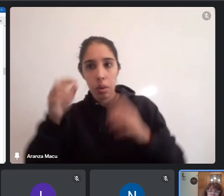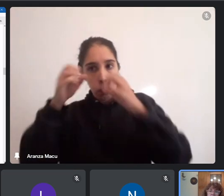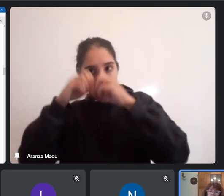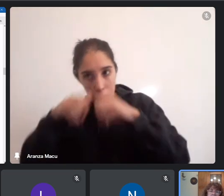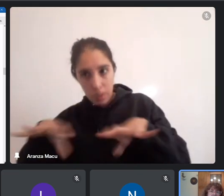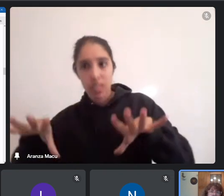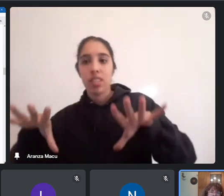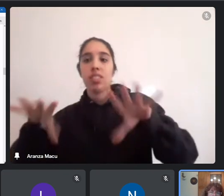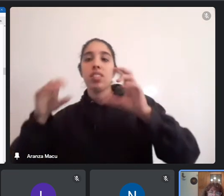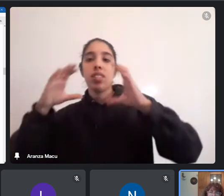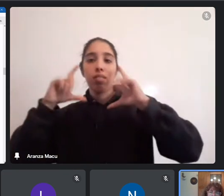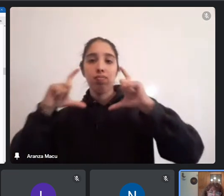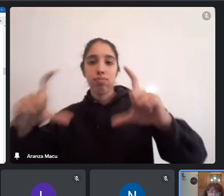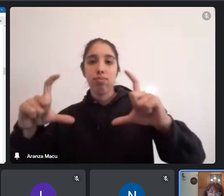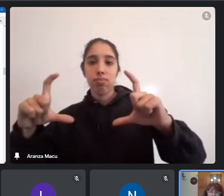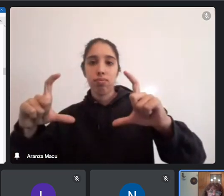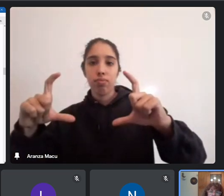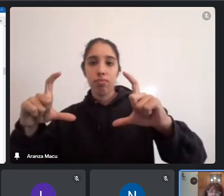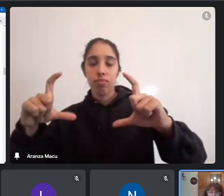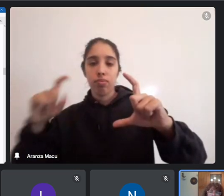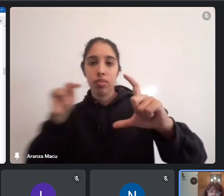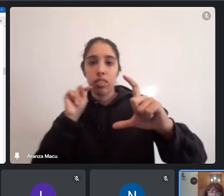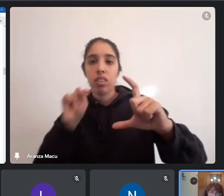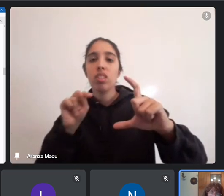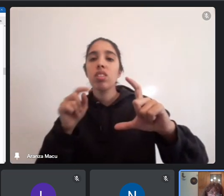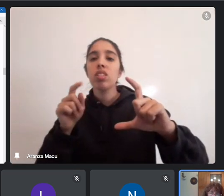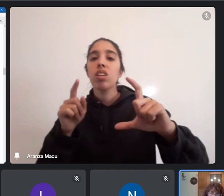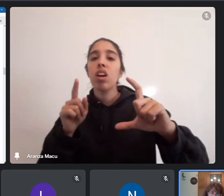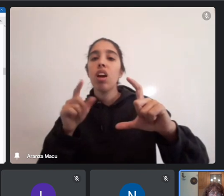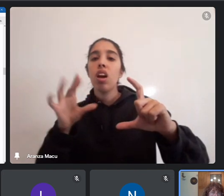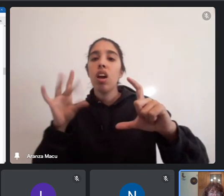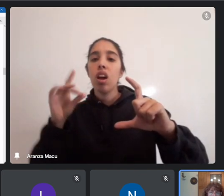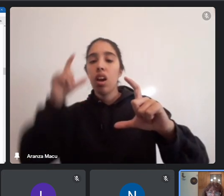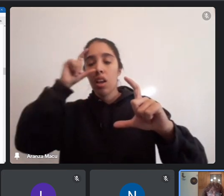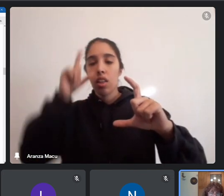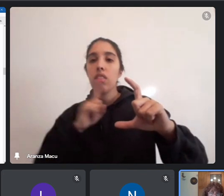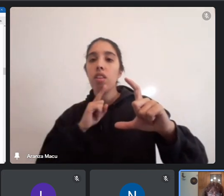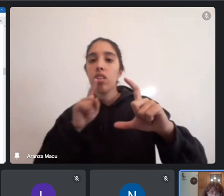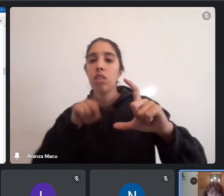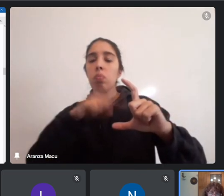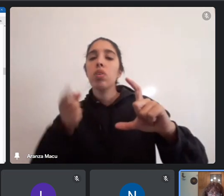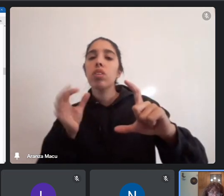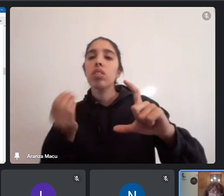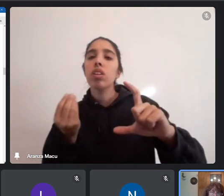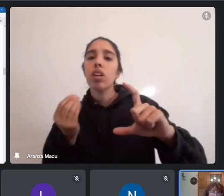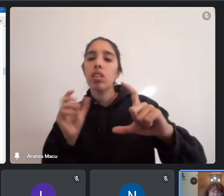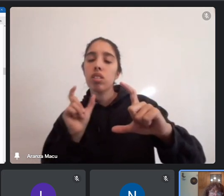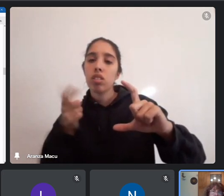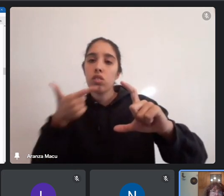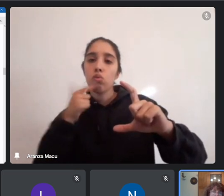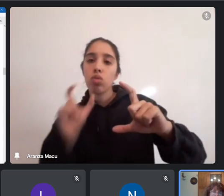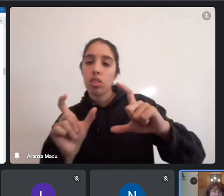Este determinante es seguido por dos sustantivos que no están separados. Entonces, el último es el